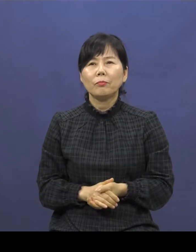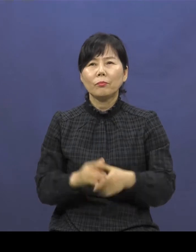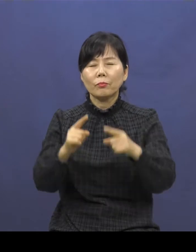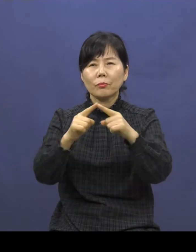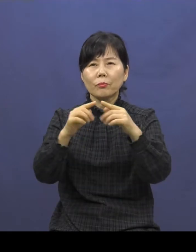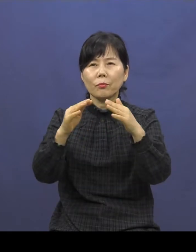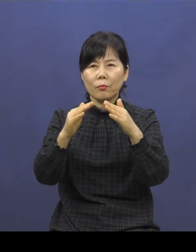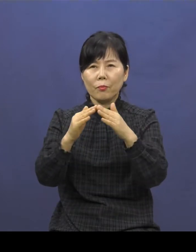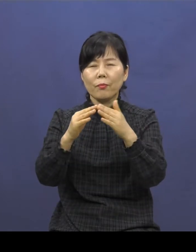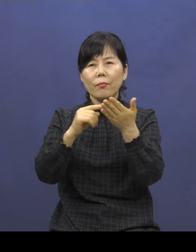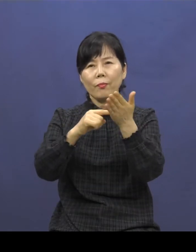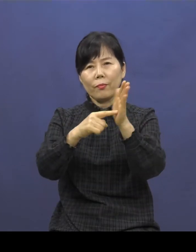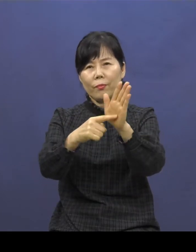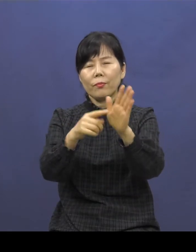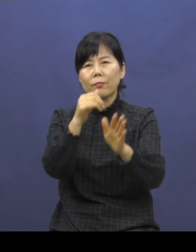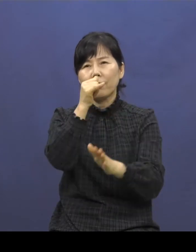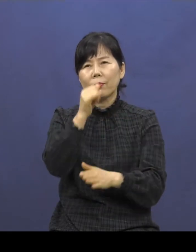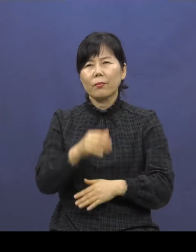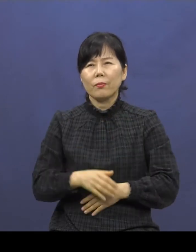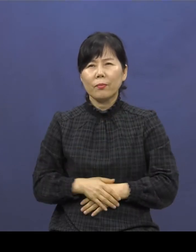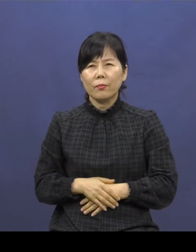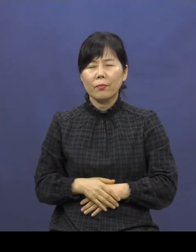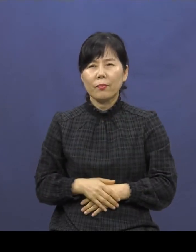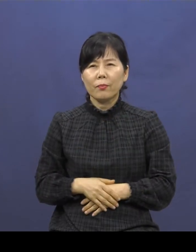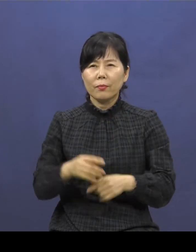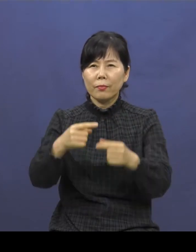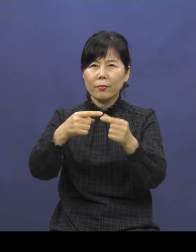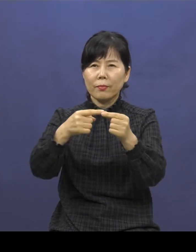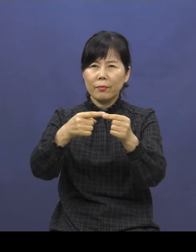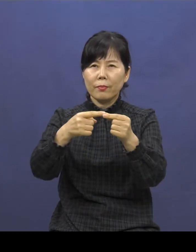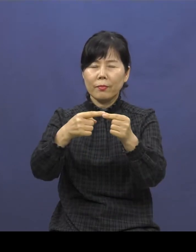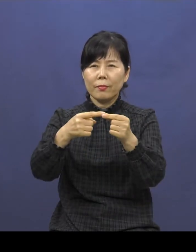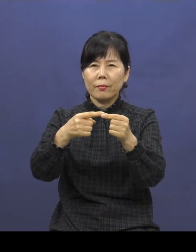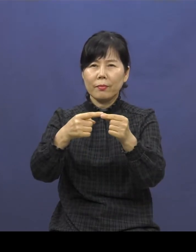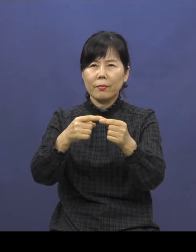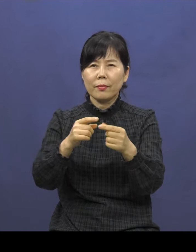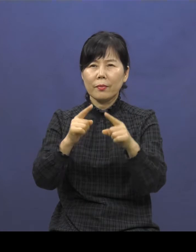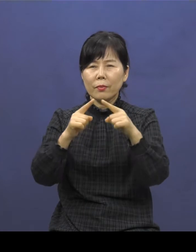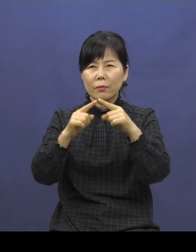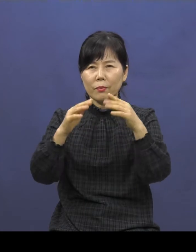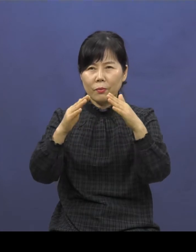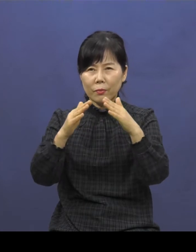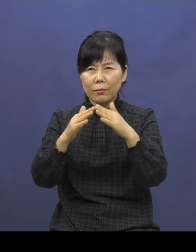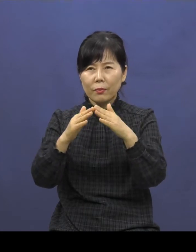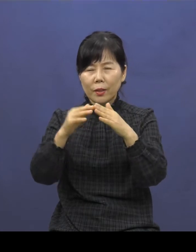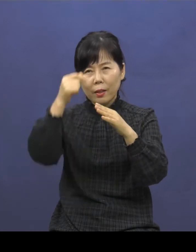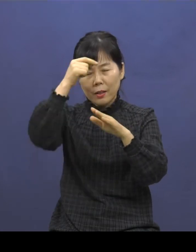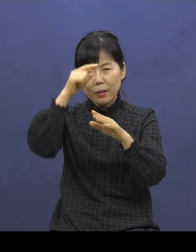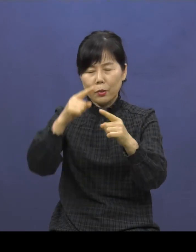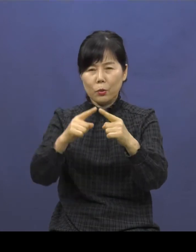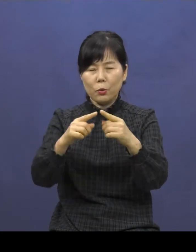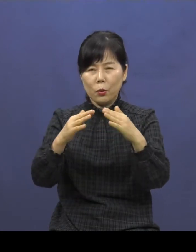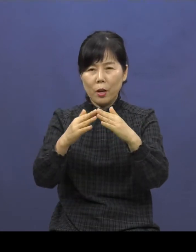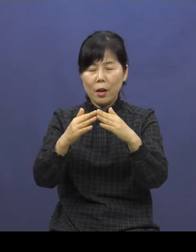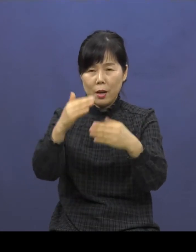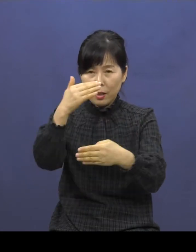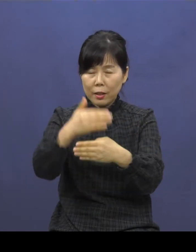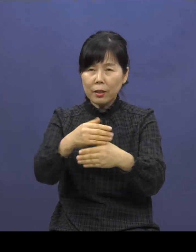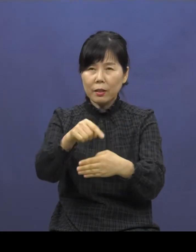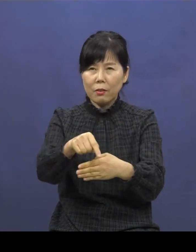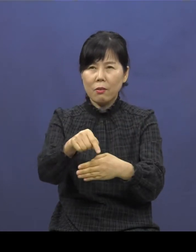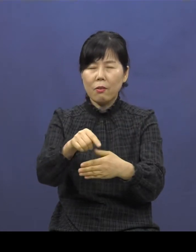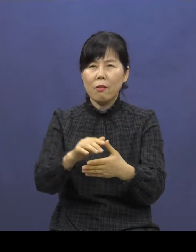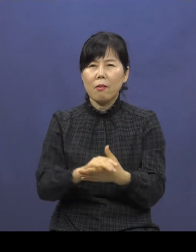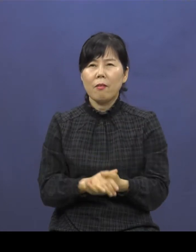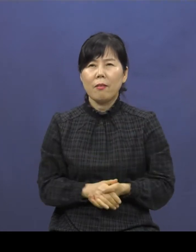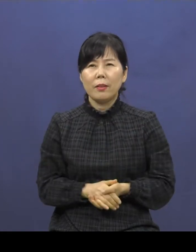또 교회 소식을 말씀드립니다. 먼저 우리 교회 예배당을 통제하는